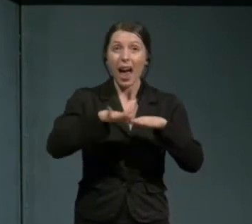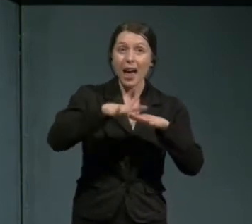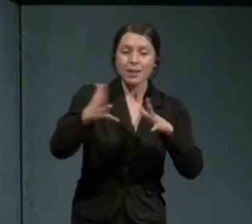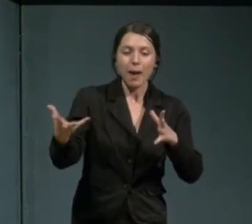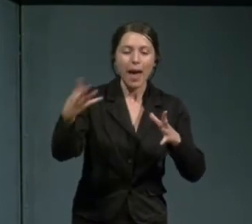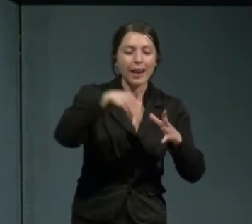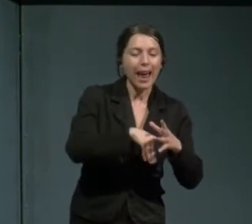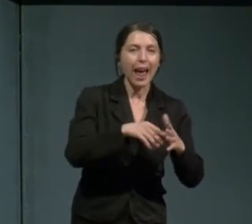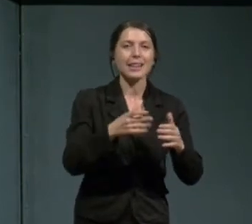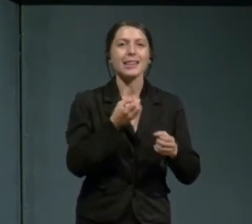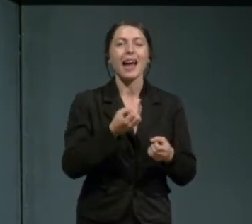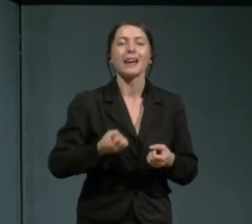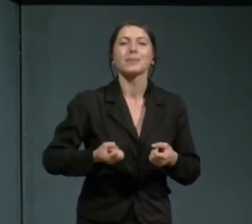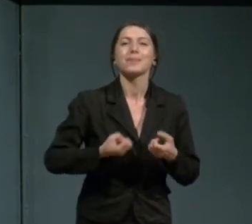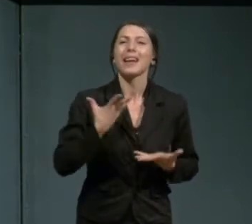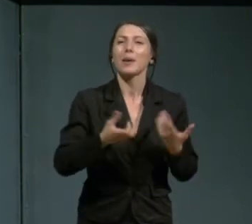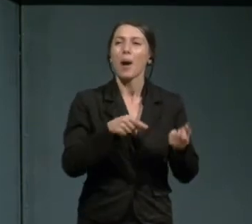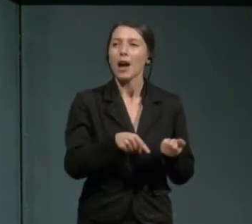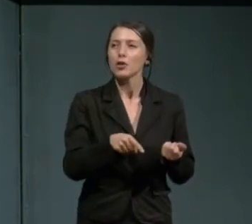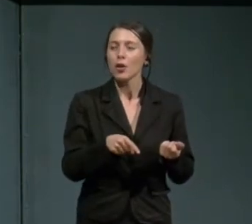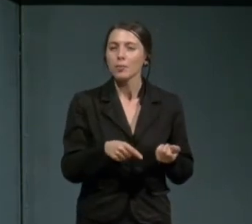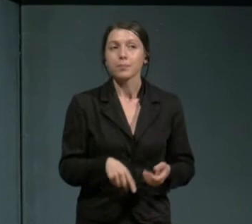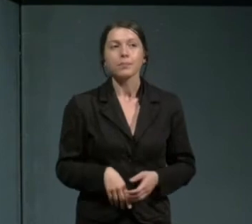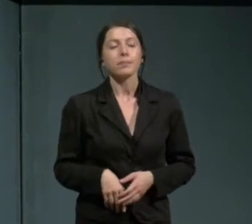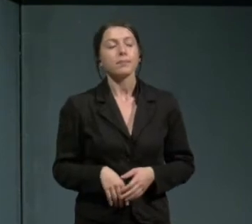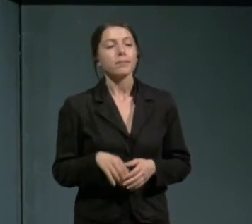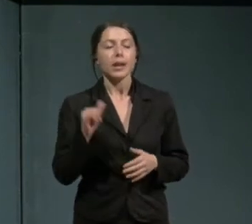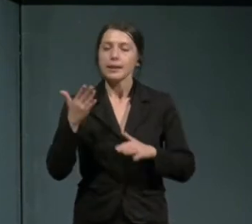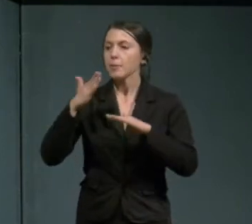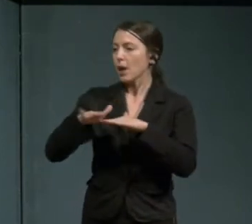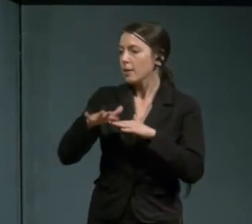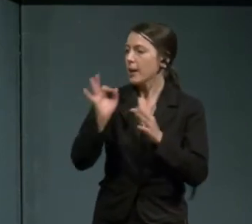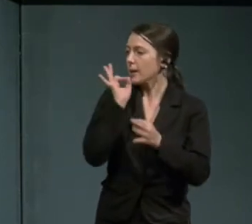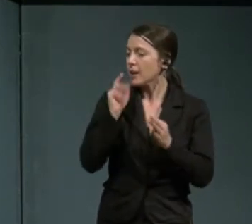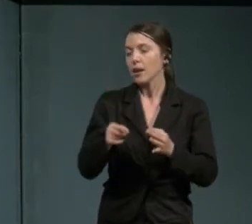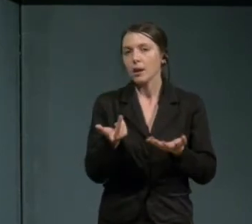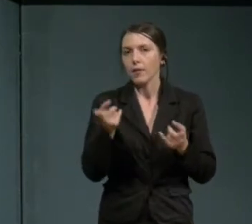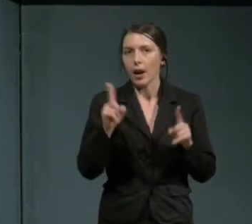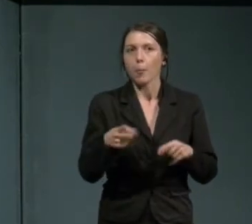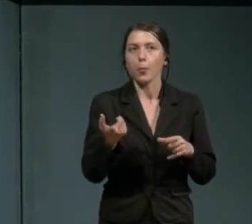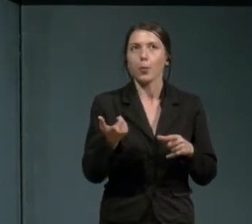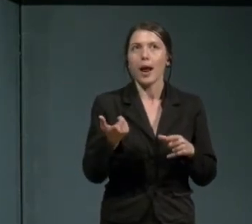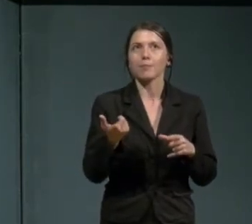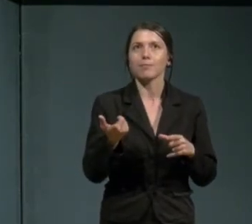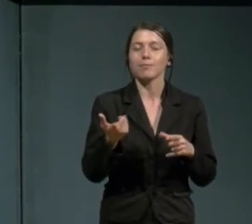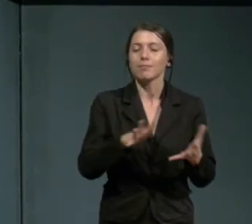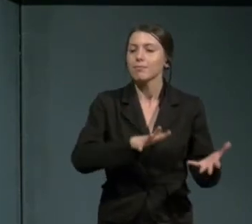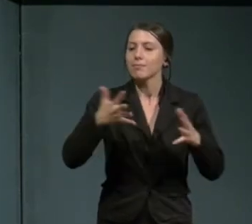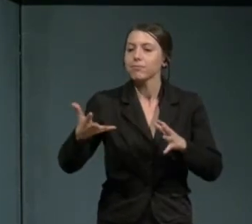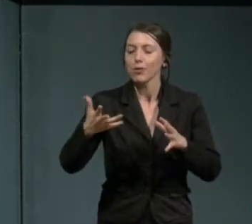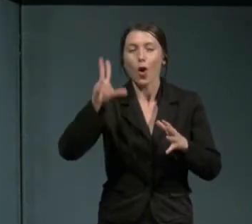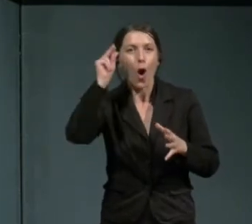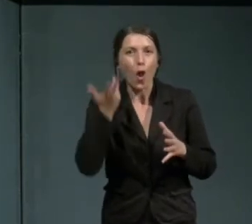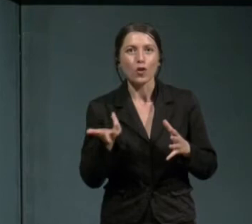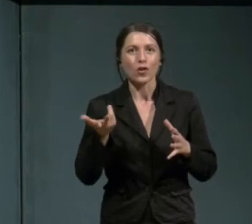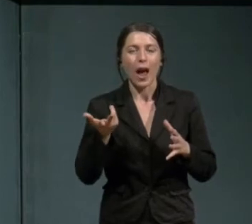linguaggio naturalmente poi si trasforma e trasforma in conoscenza in conoscenza del mondo in aspetti del mondo e nello